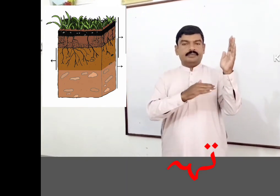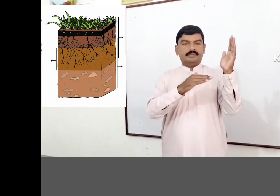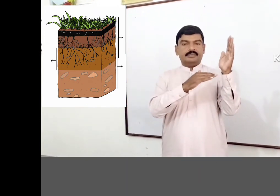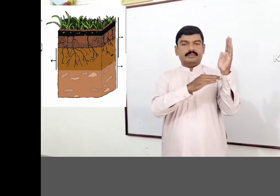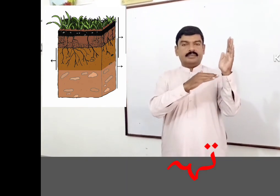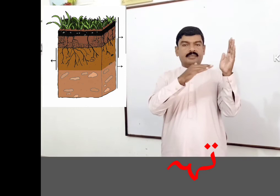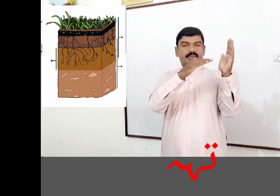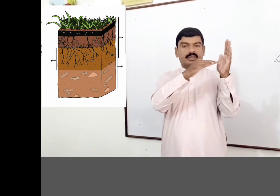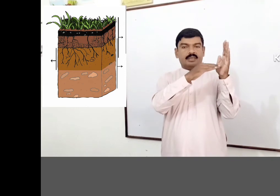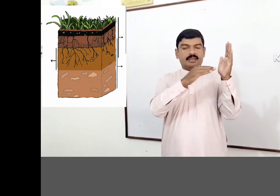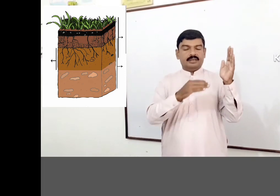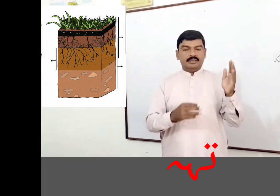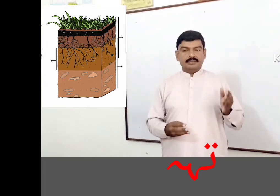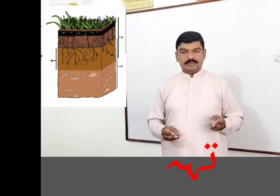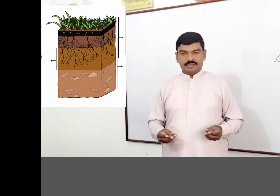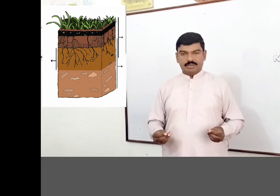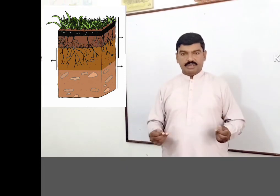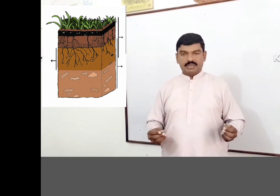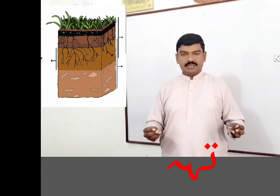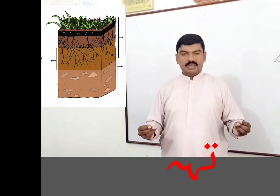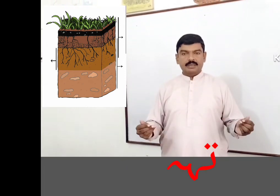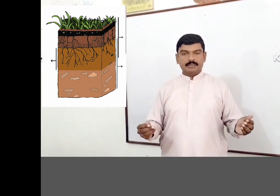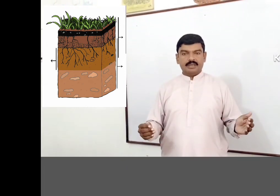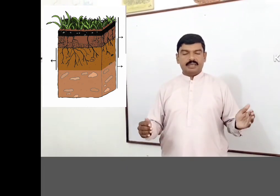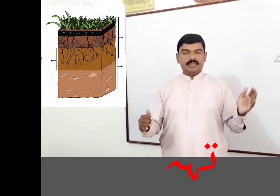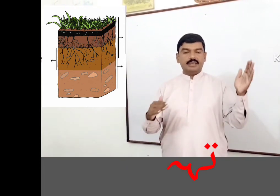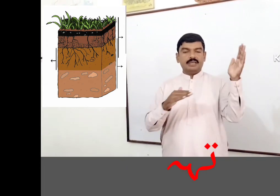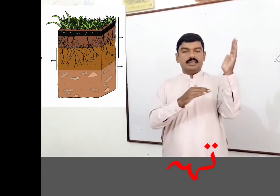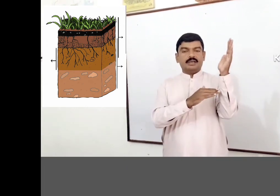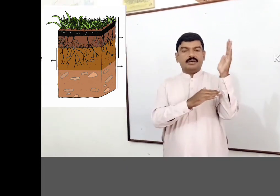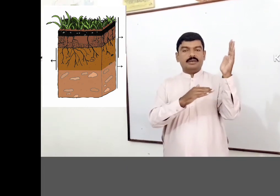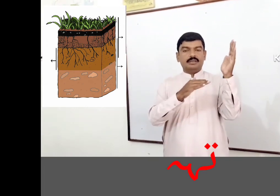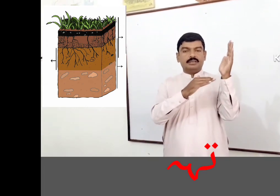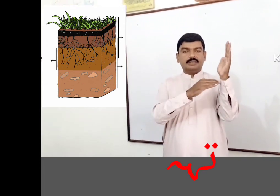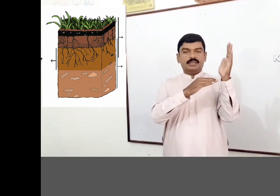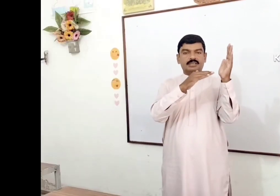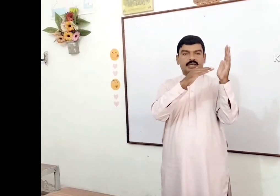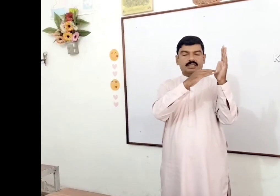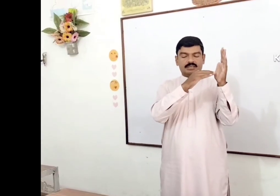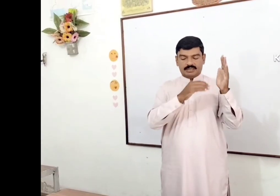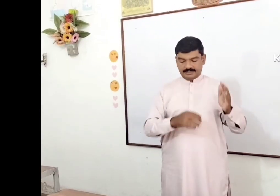जमीन का साइन, मिट्टी का और दर्जात का साइन।